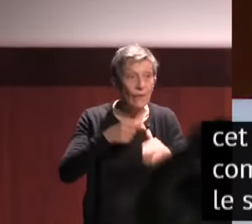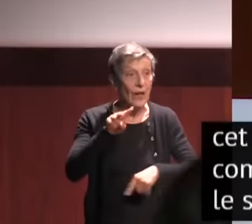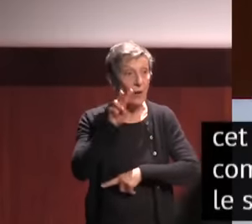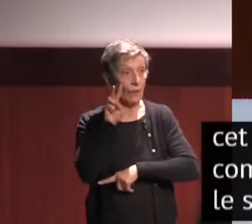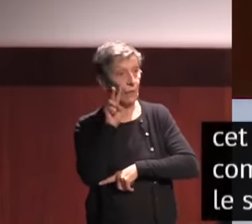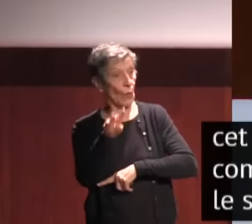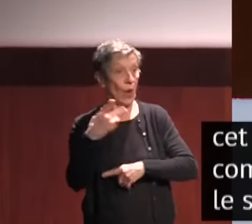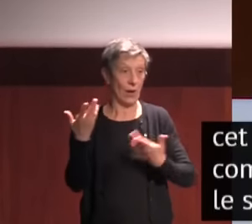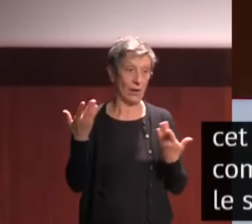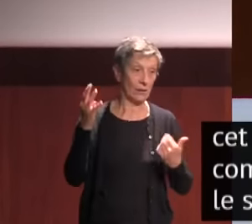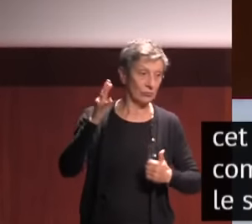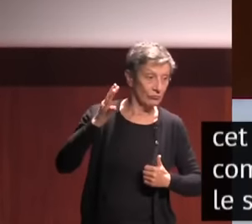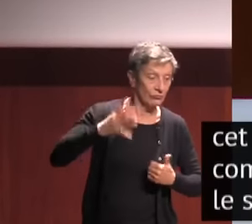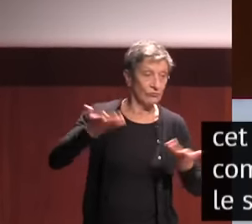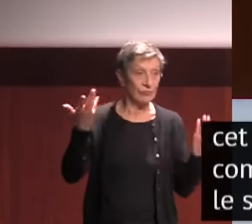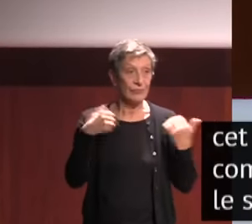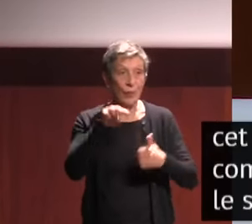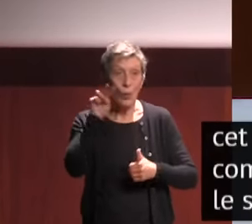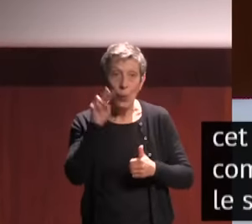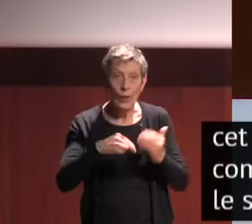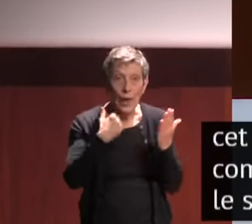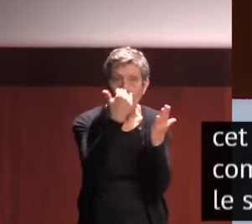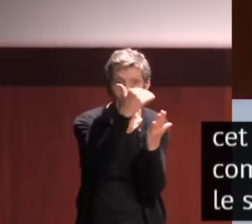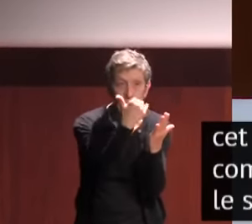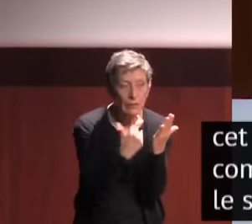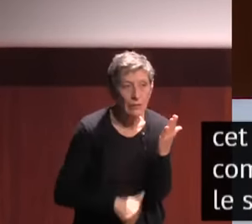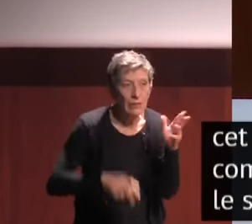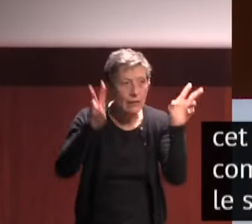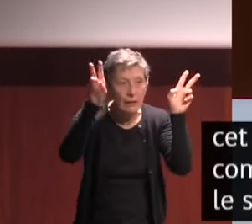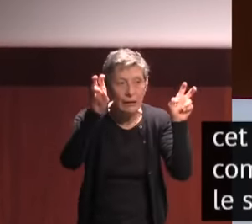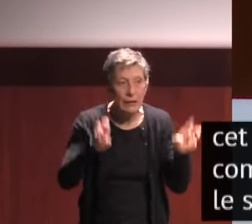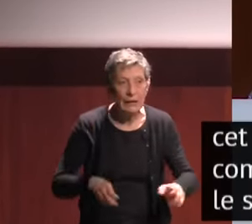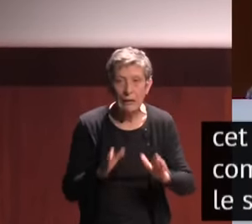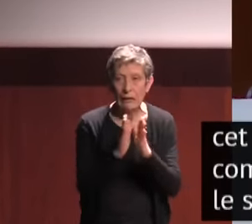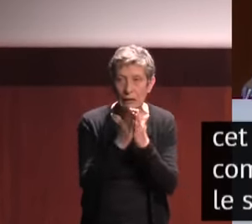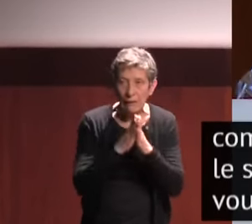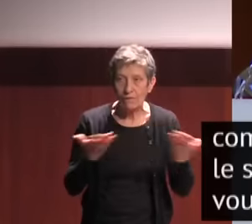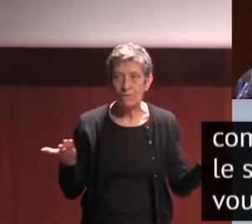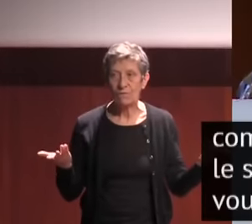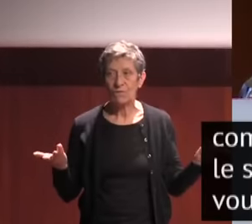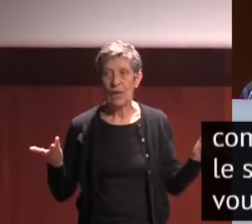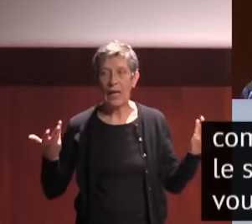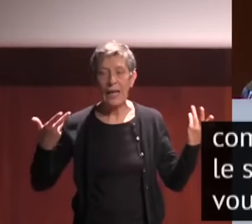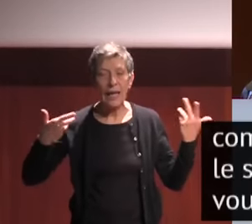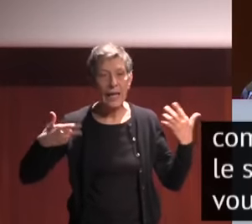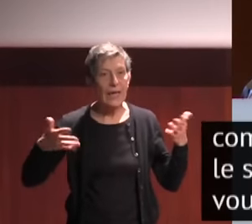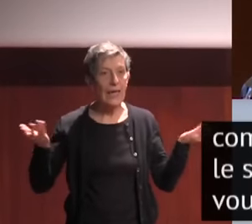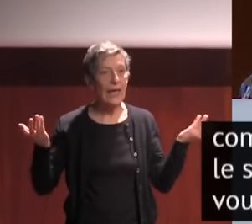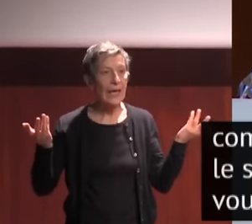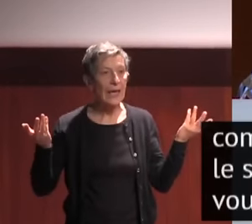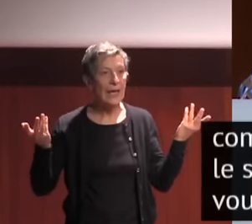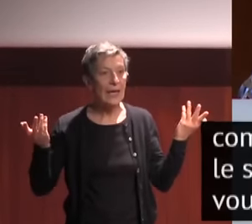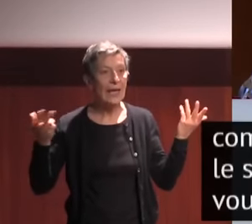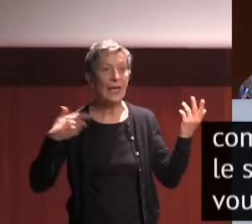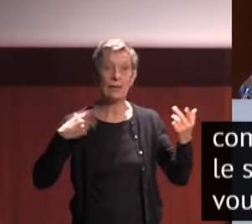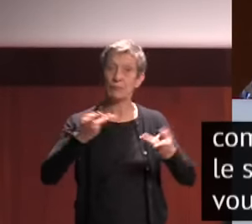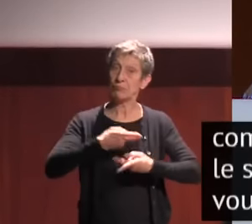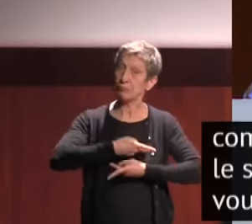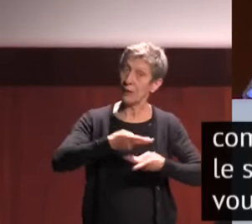souhaitez et consulter la bibliographie des ouvrages. Et puis, je vous annonce